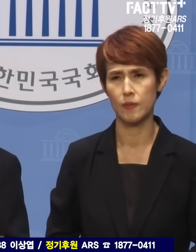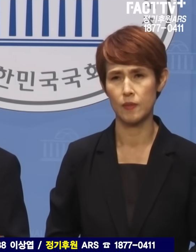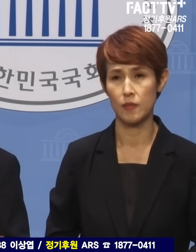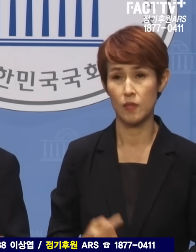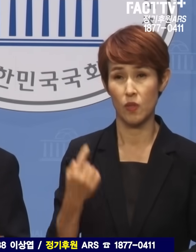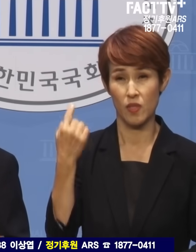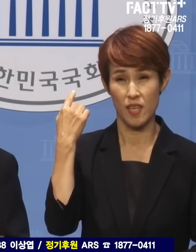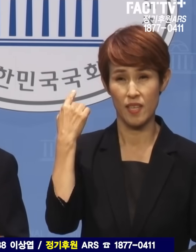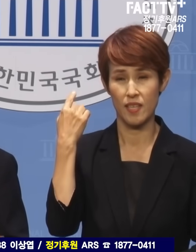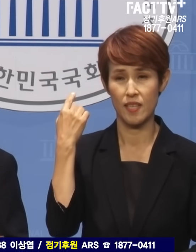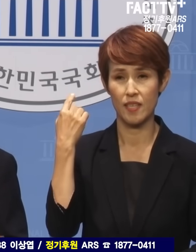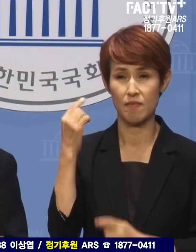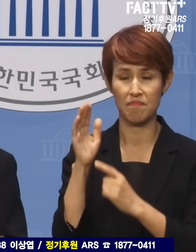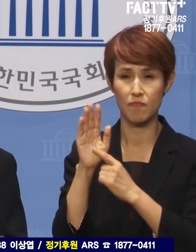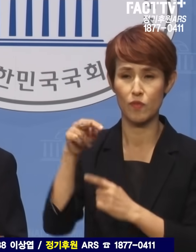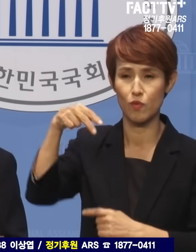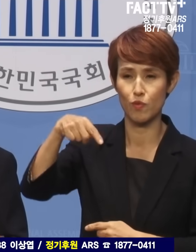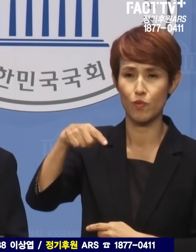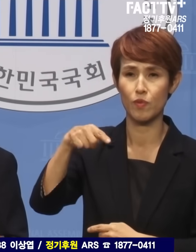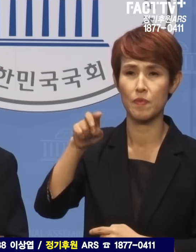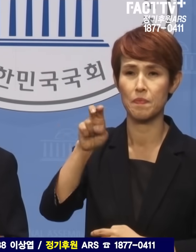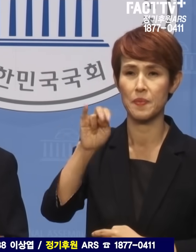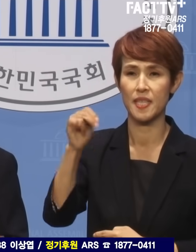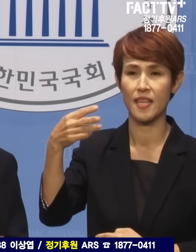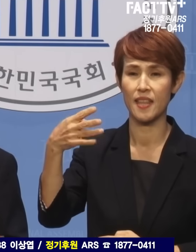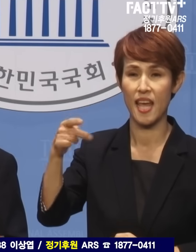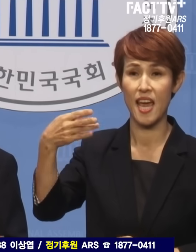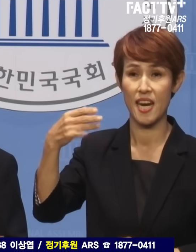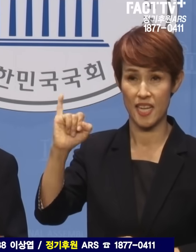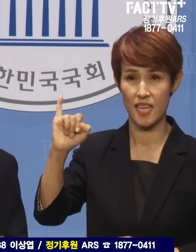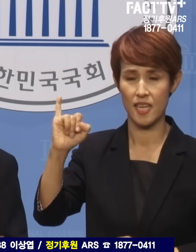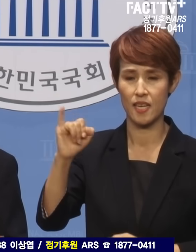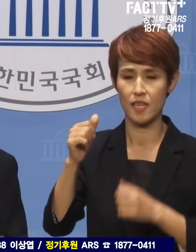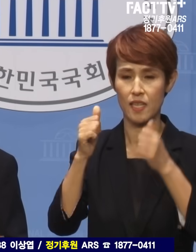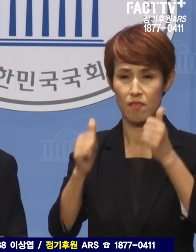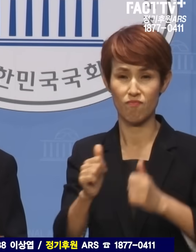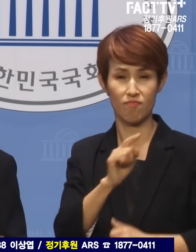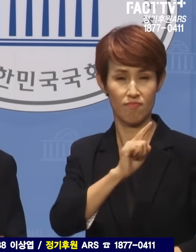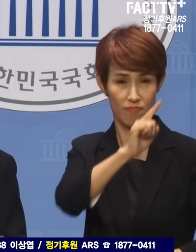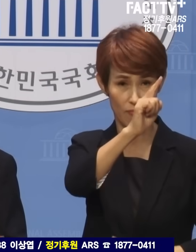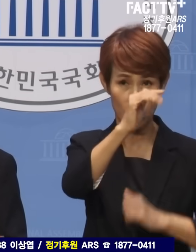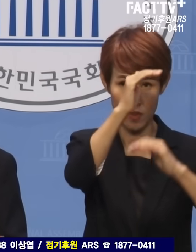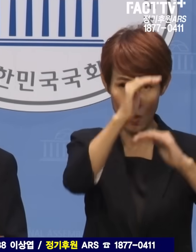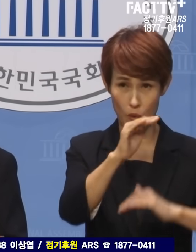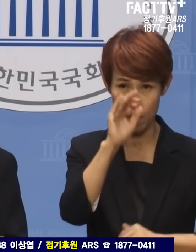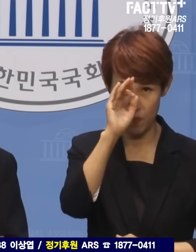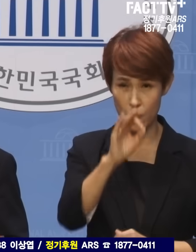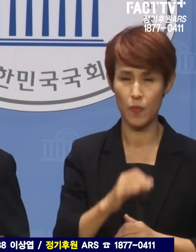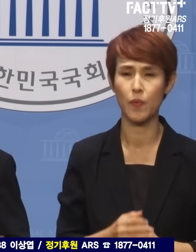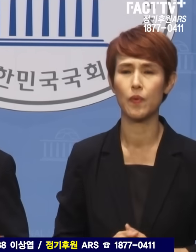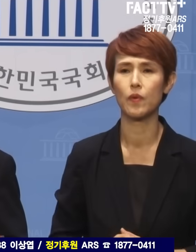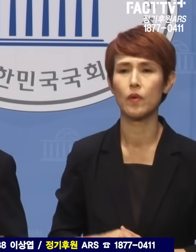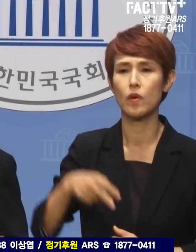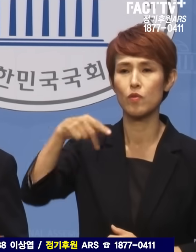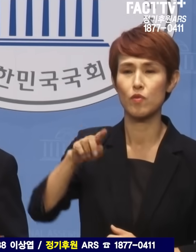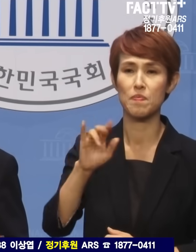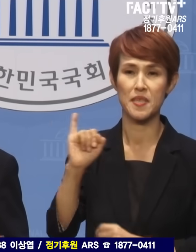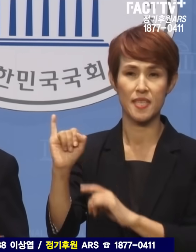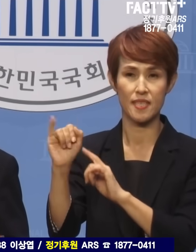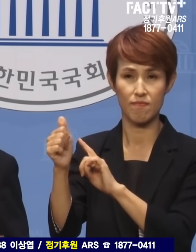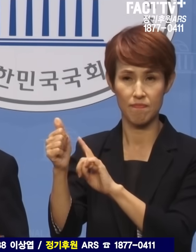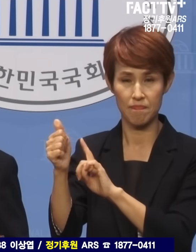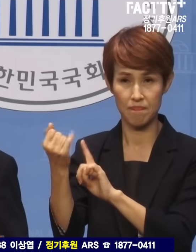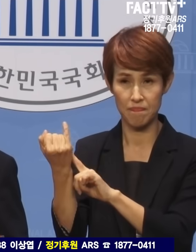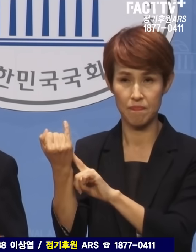어제 공개된 수미테리 씨에 대한 기소장 검장 을보면 수미 테리가